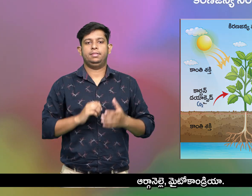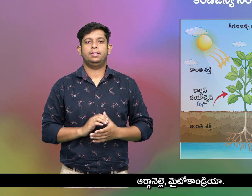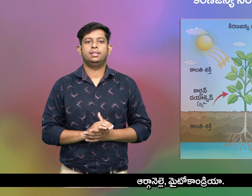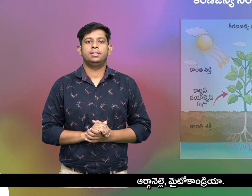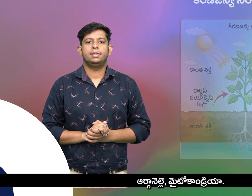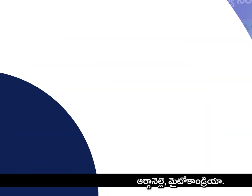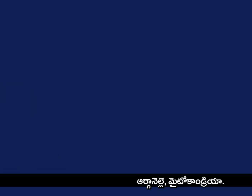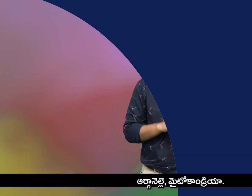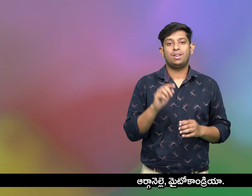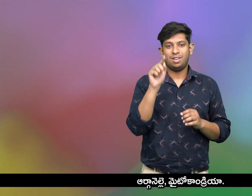ఆర్గానెల్లే, మైటోకాండ్రియా.